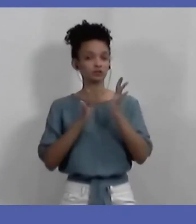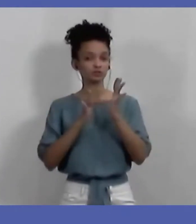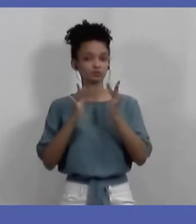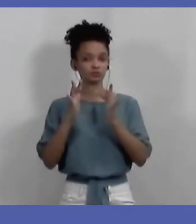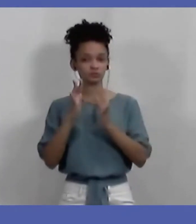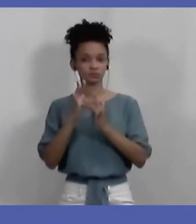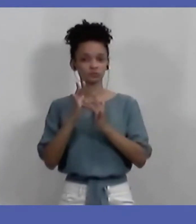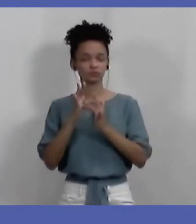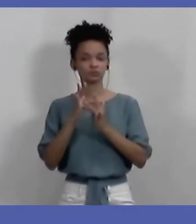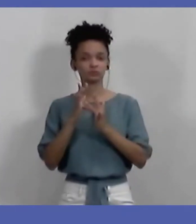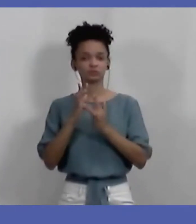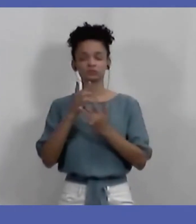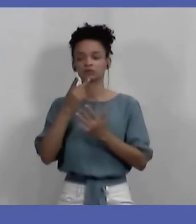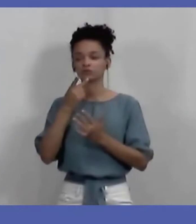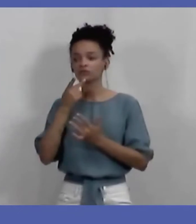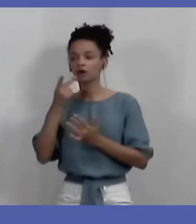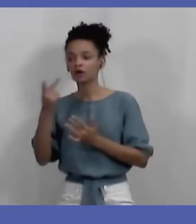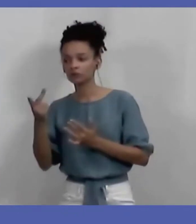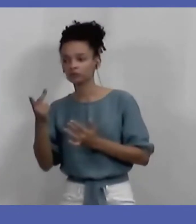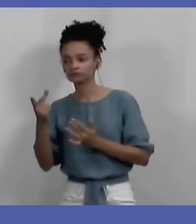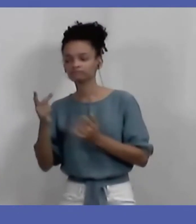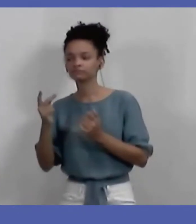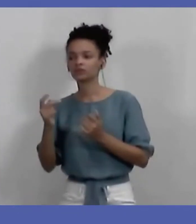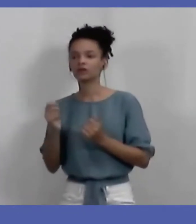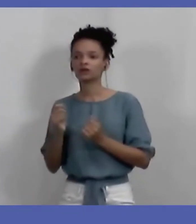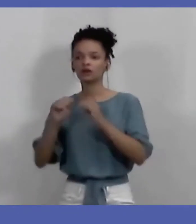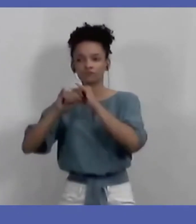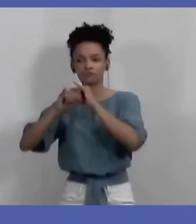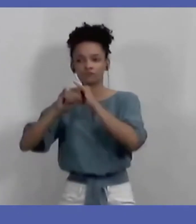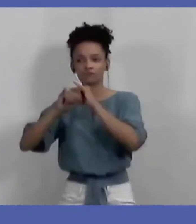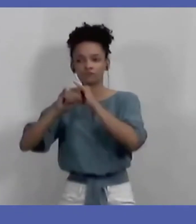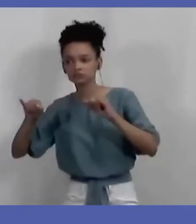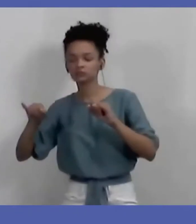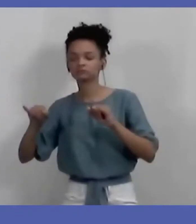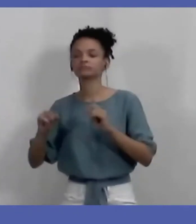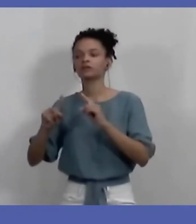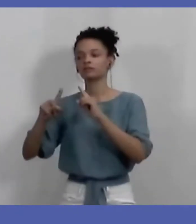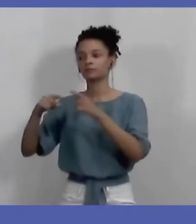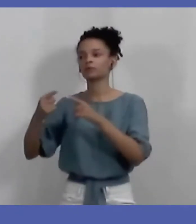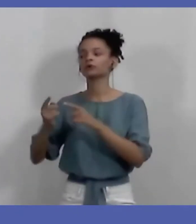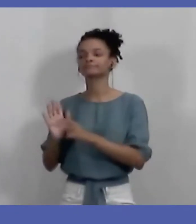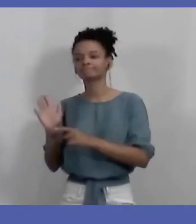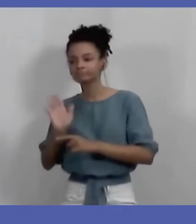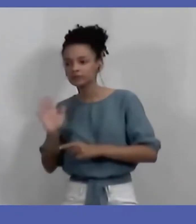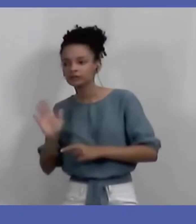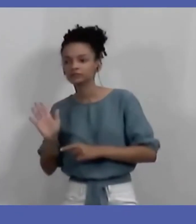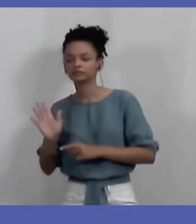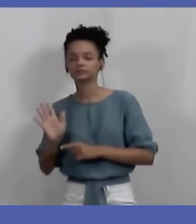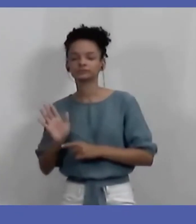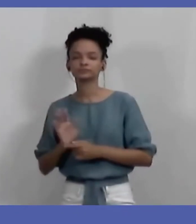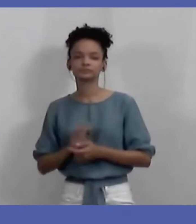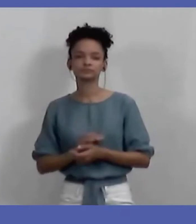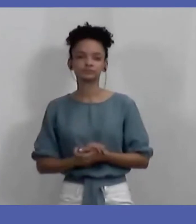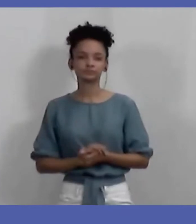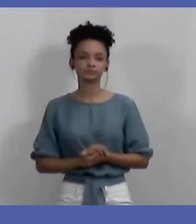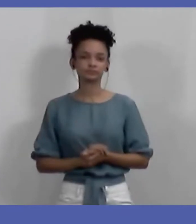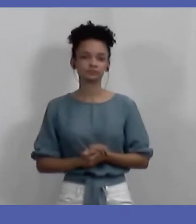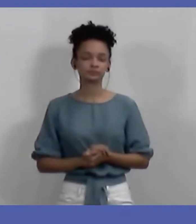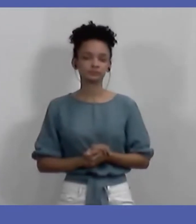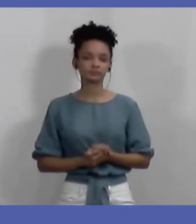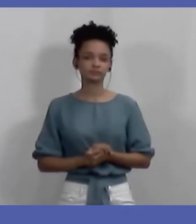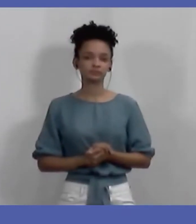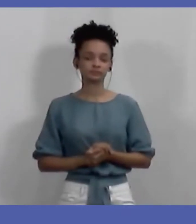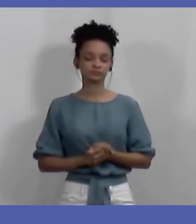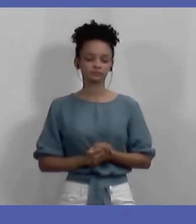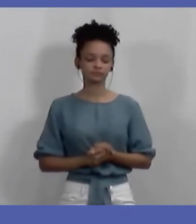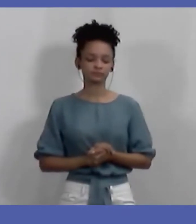advertência, logo o despediu. Olha, ele falou: Senhor, nada digas nada a ninguém, mas vai mostrar-te